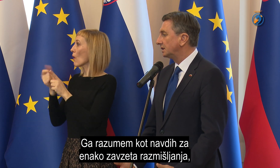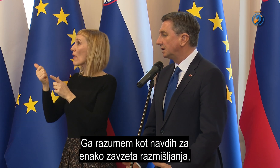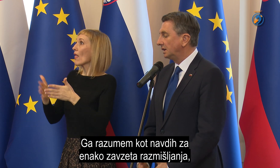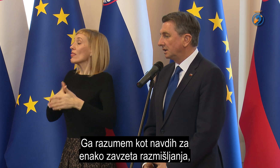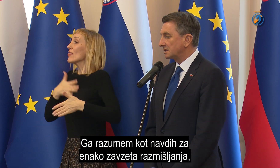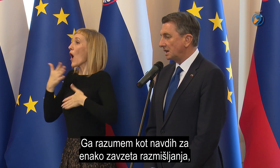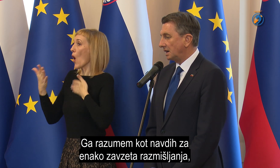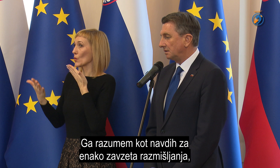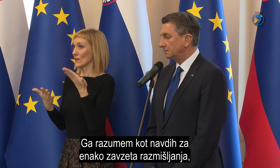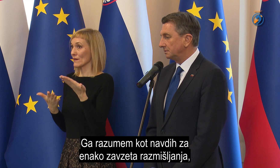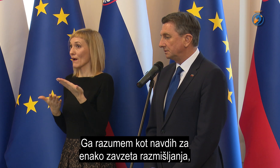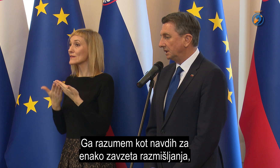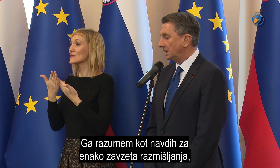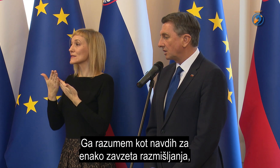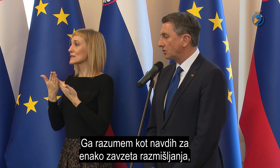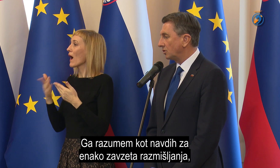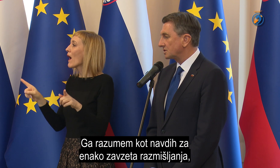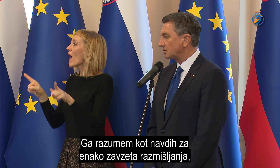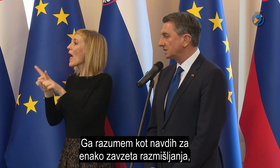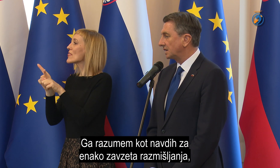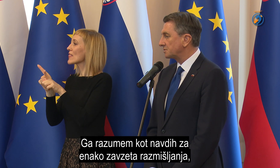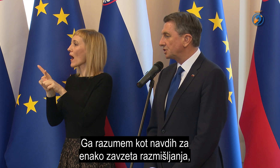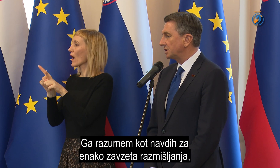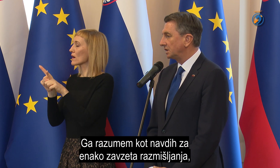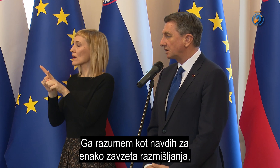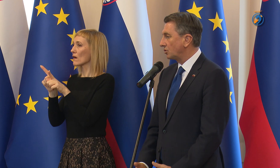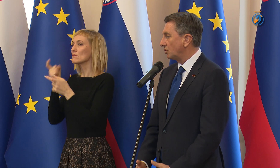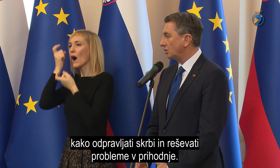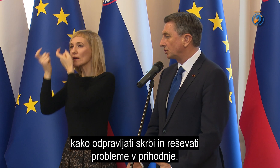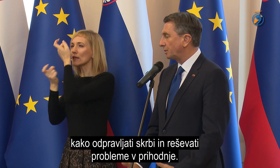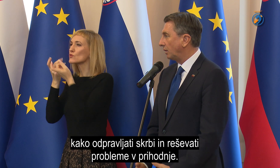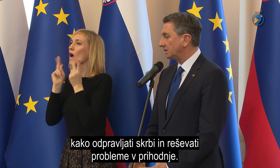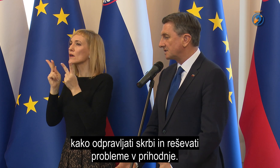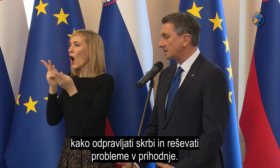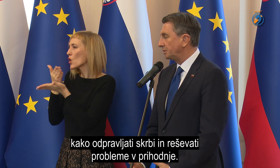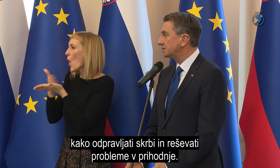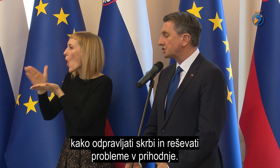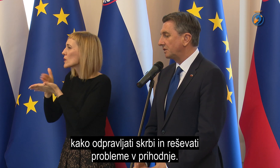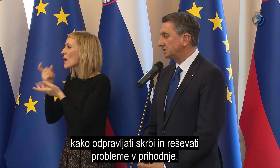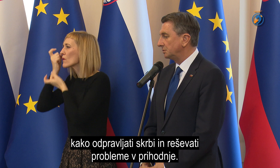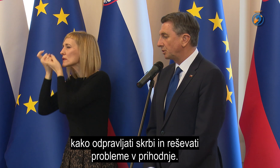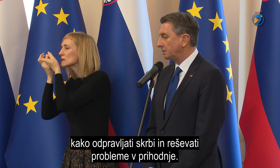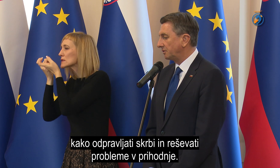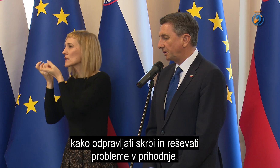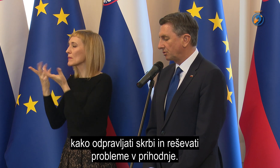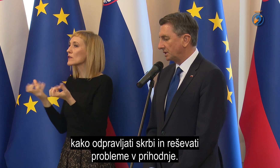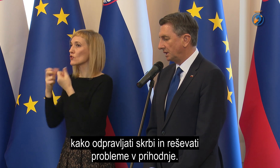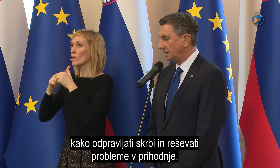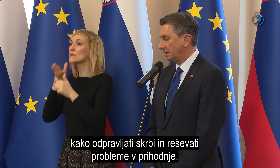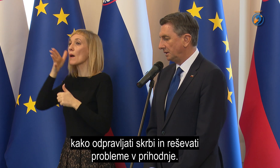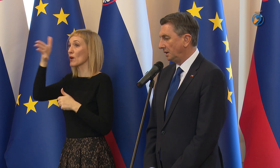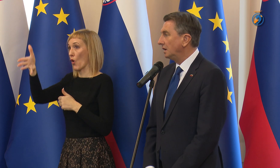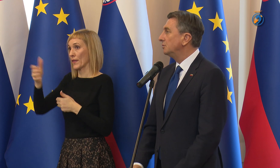navdih za enako zavzeta razmišljanja, kako odpravljati skrbi in reševati probleme v